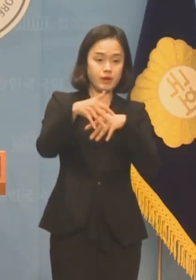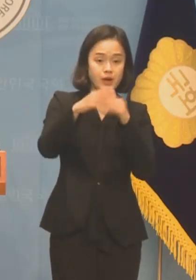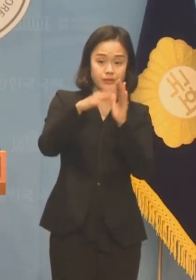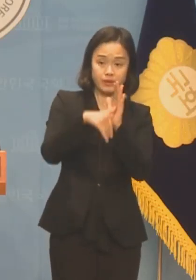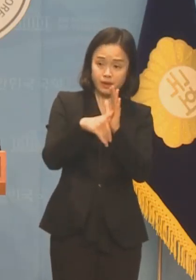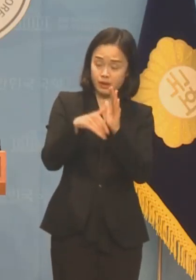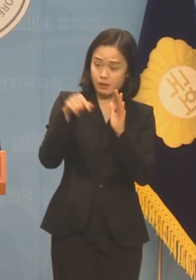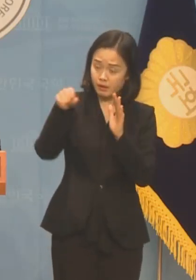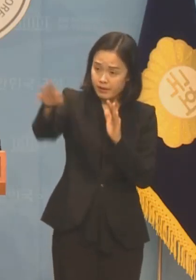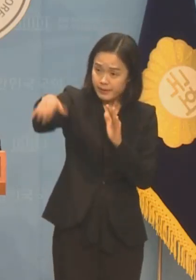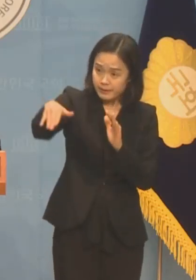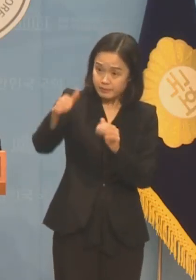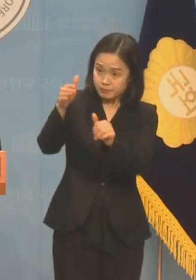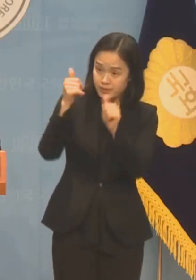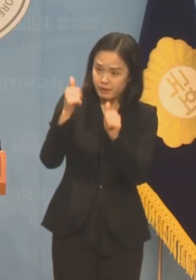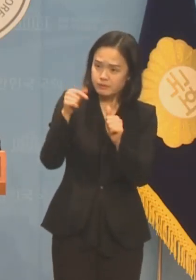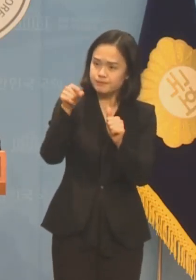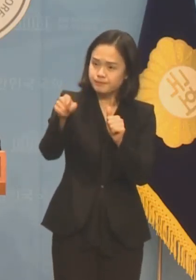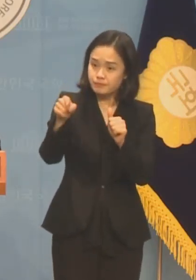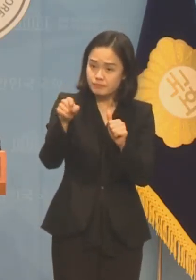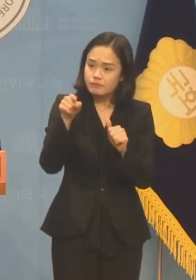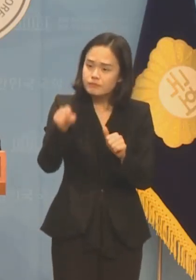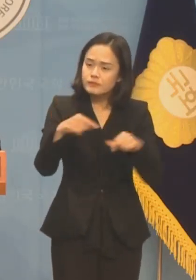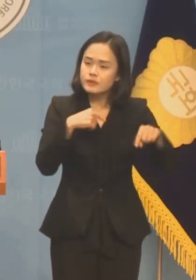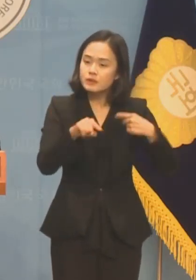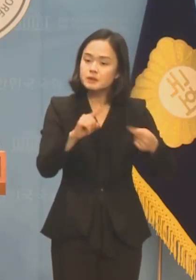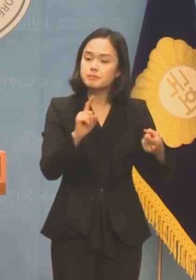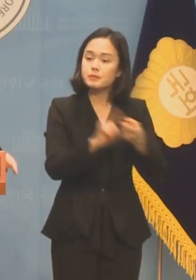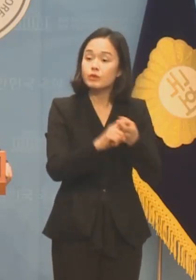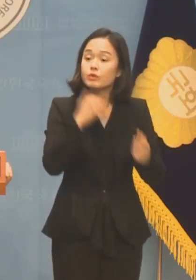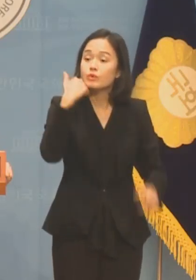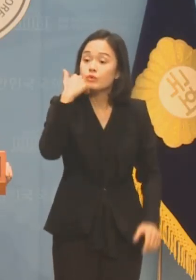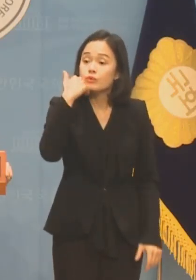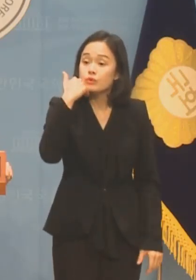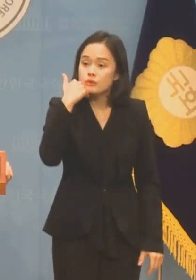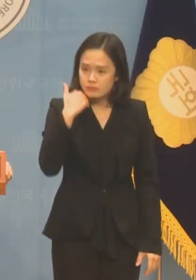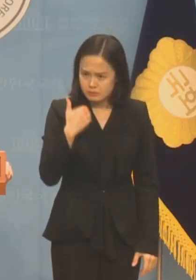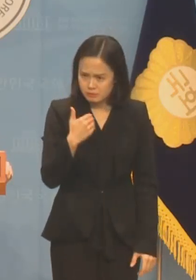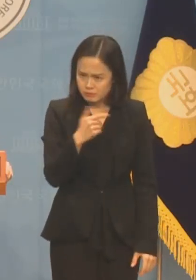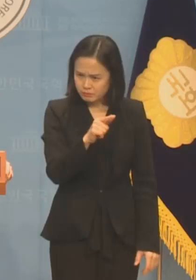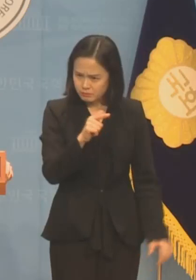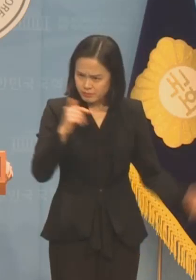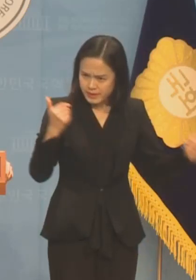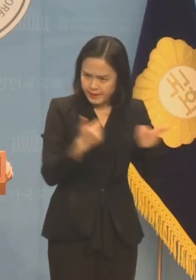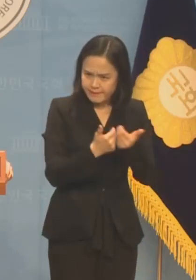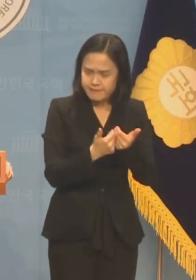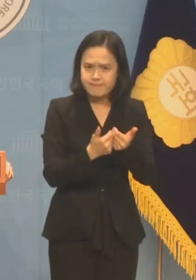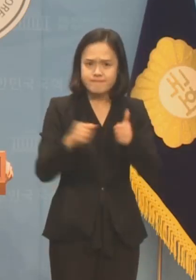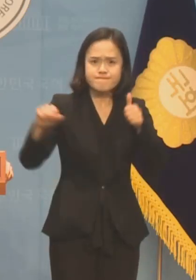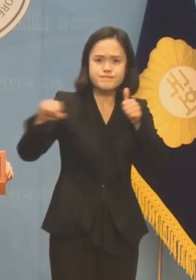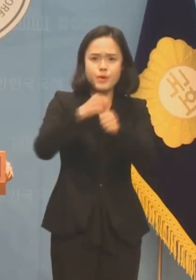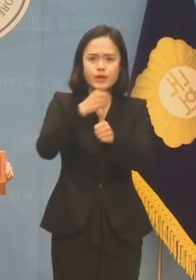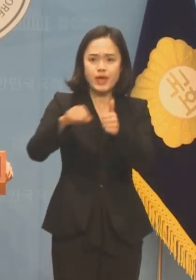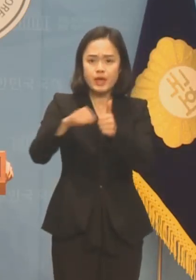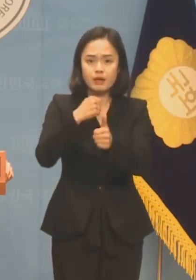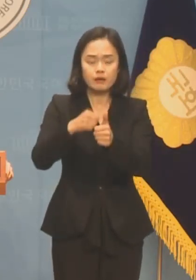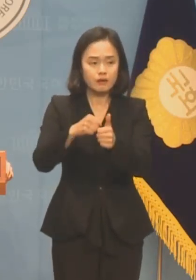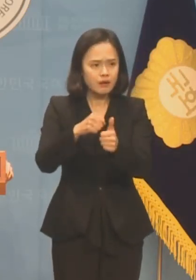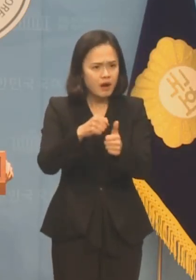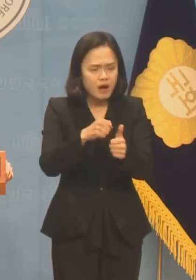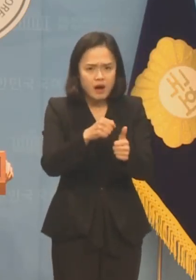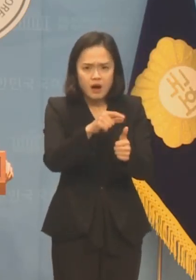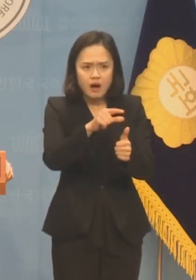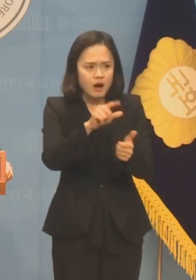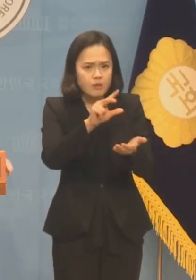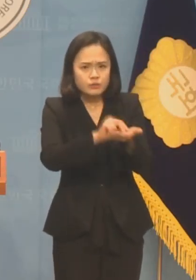가하고 있다는 제보들이 다수 있습니다. 이 과정에서 어제 국회